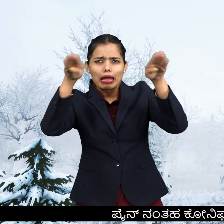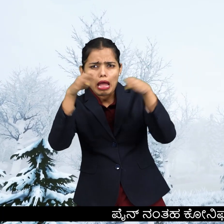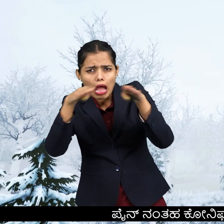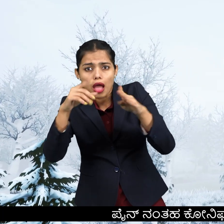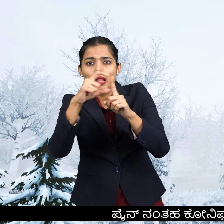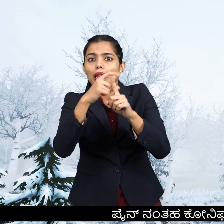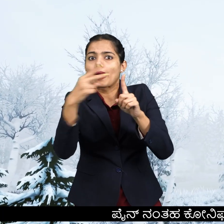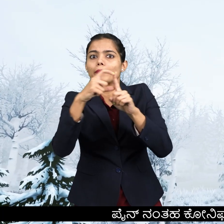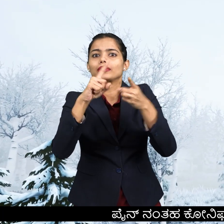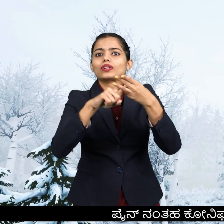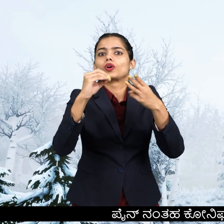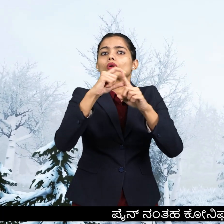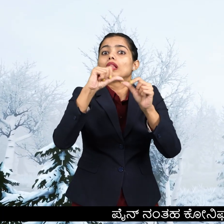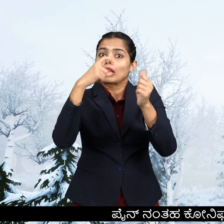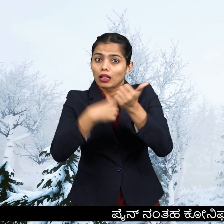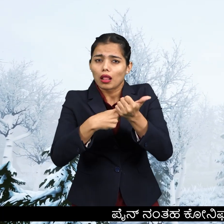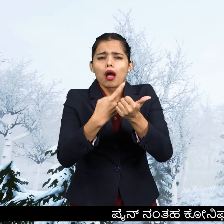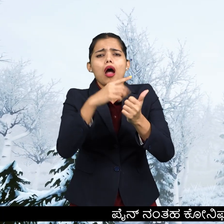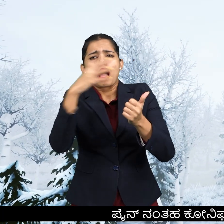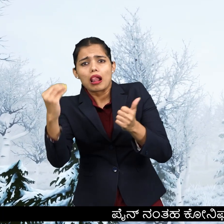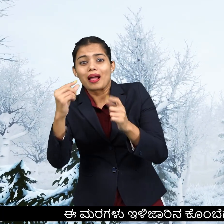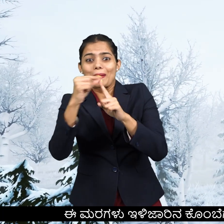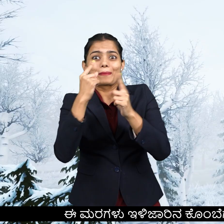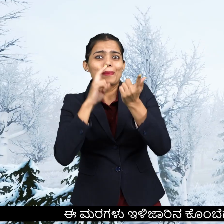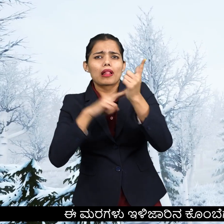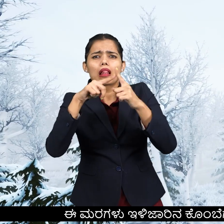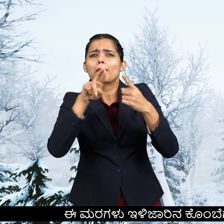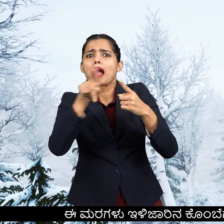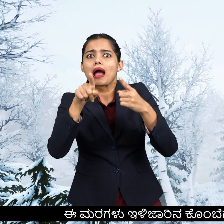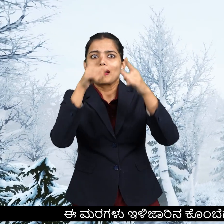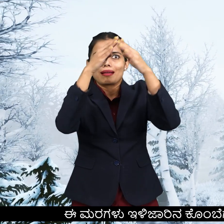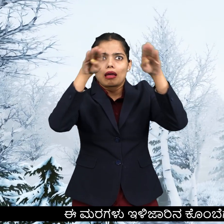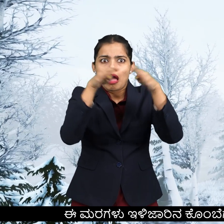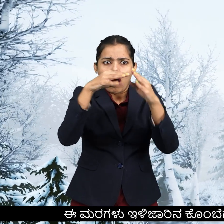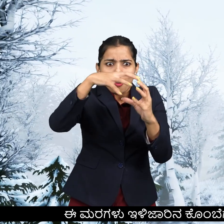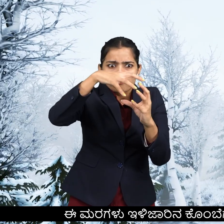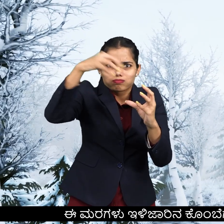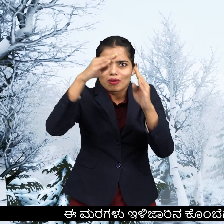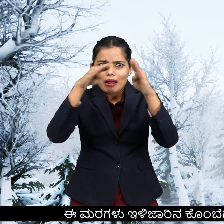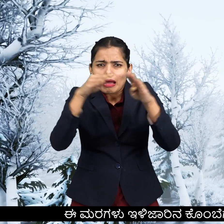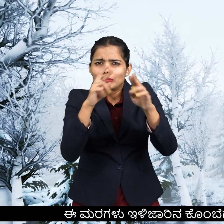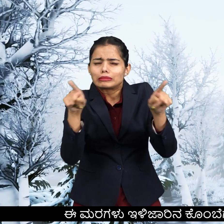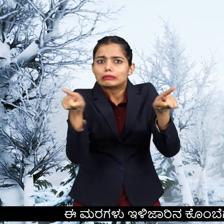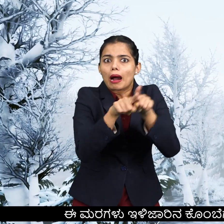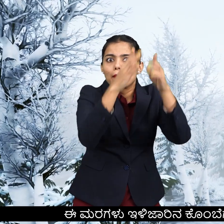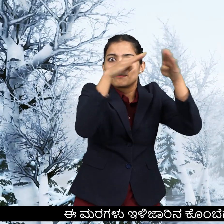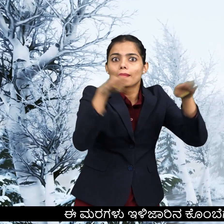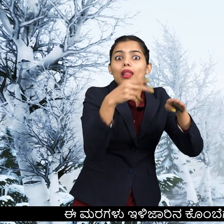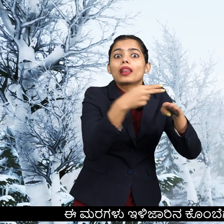ಪೈನ್ನಂತಹ ಕೋನಿಫರ್ಗಳನ್ನು ಒಳಗೊಂಡಿವೆ. ಈ ಮರಗಳು ಇಳಿಜಾರಿನ